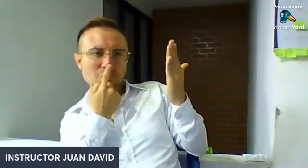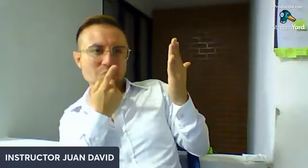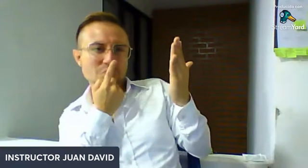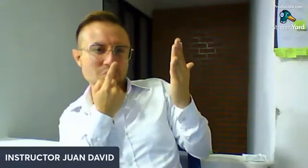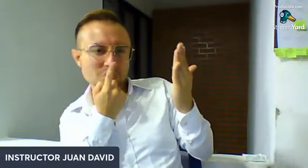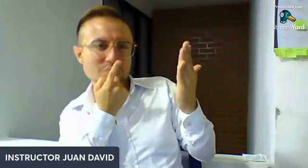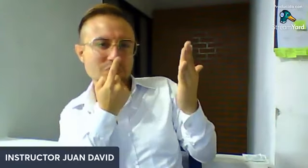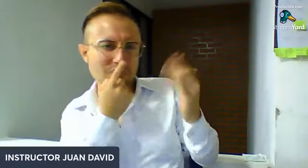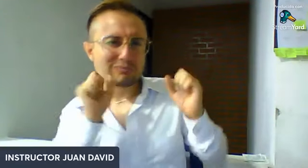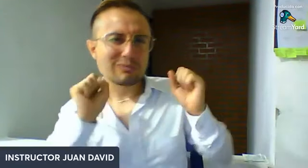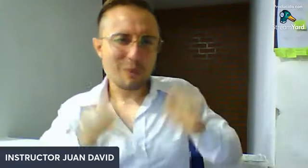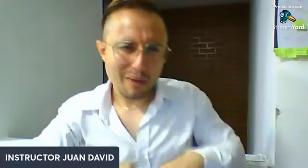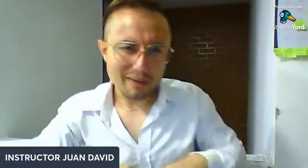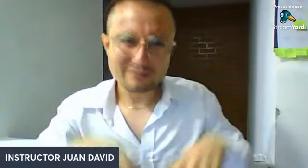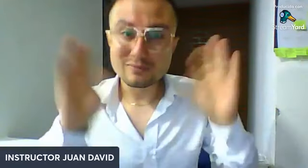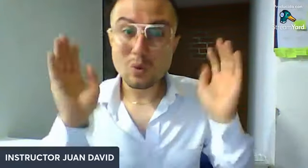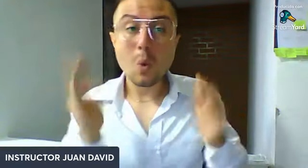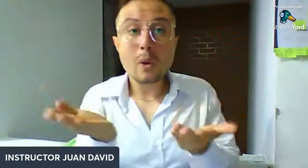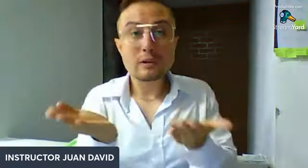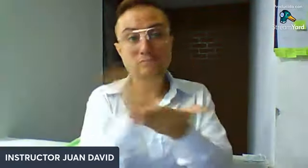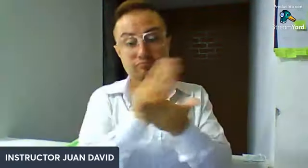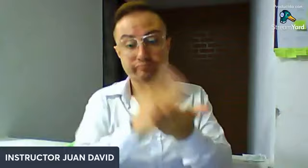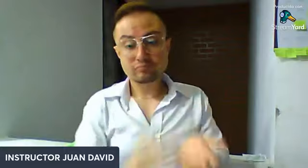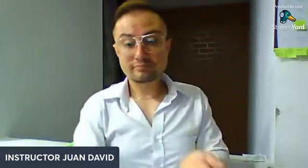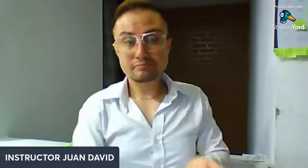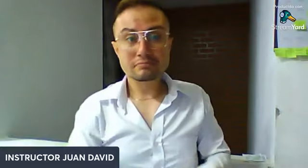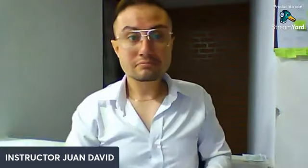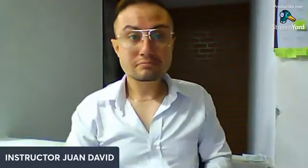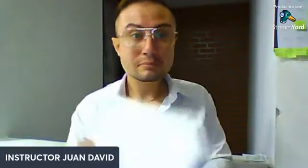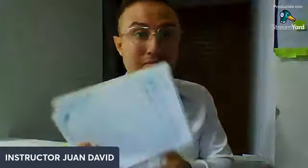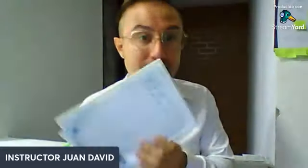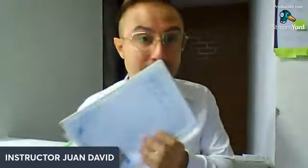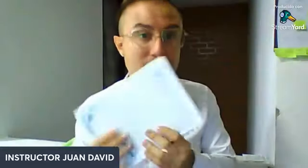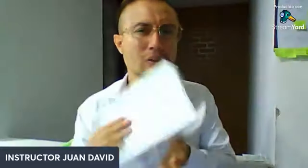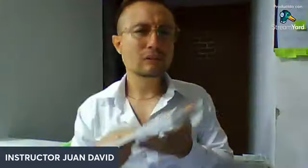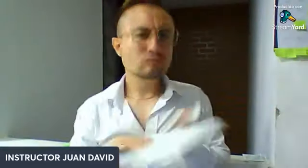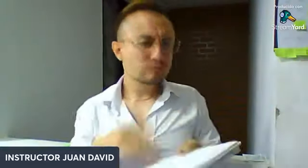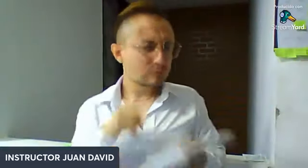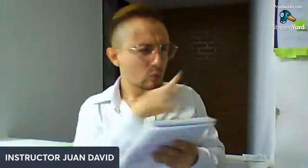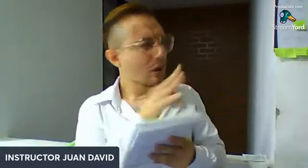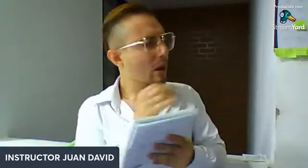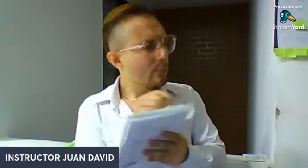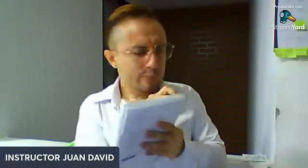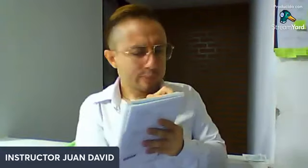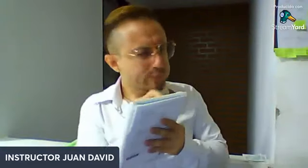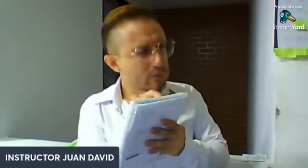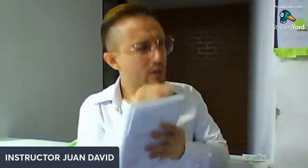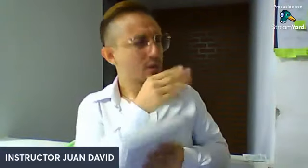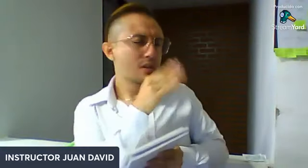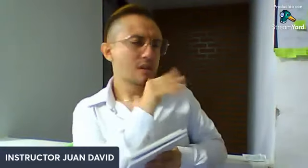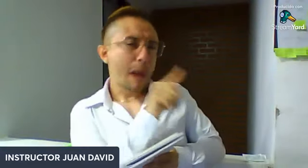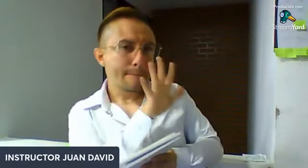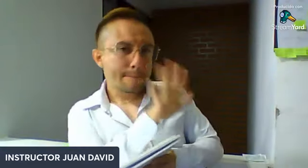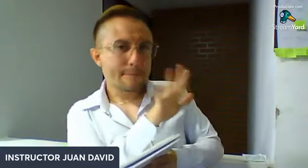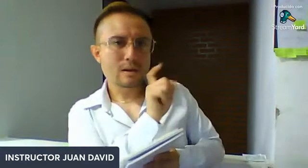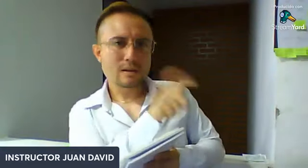Practíquenlos, ¿sí? Sean curiosos con esos videos, indaguen mucho y pueden tomar sus anotes,